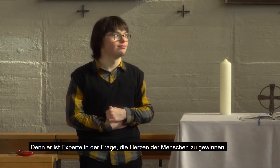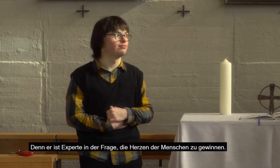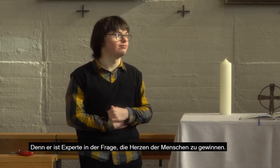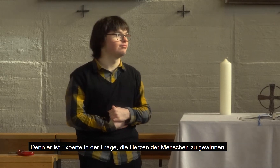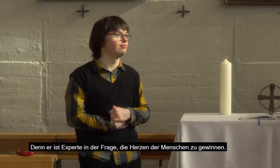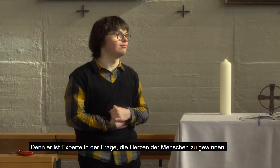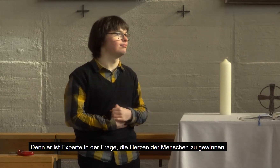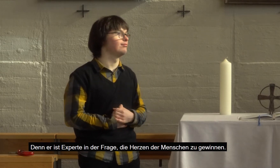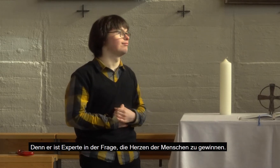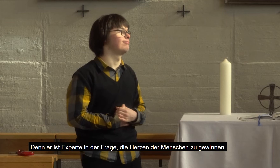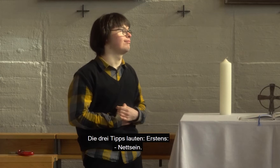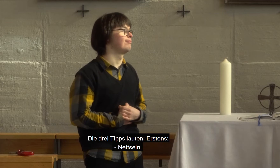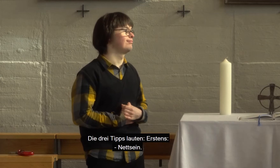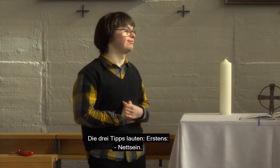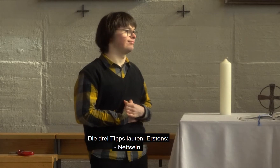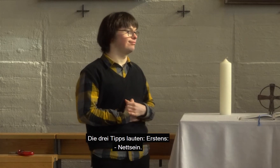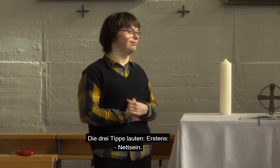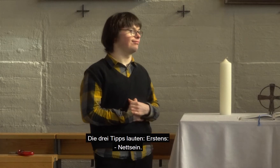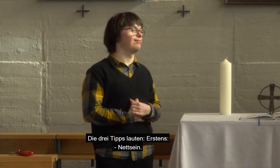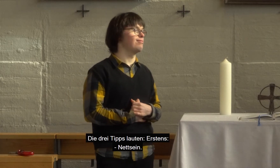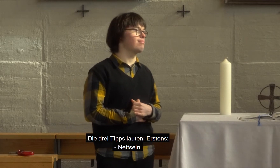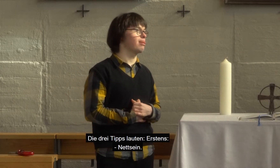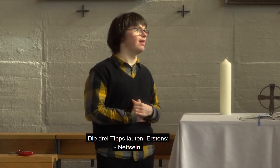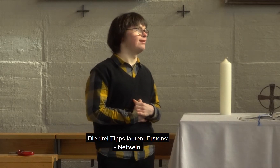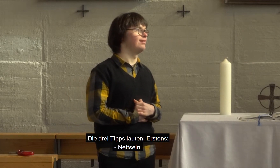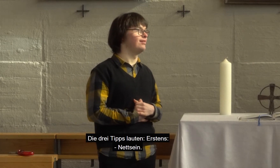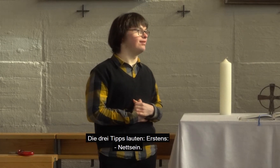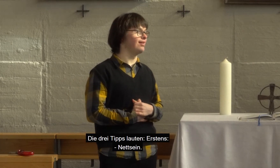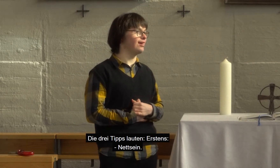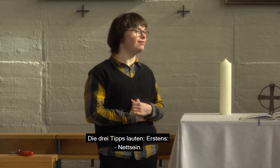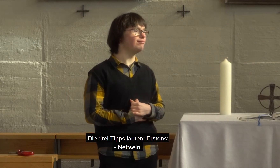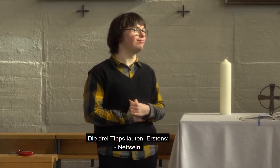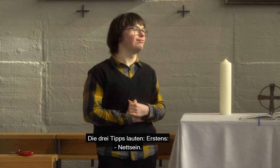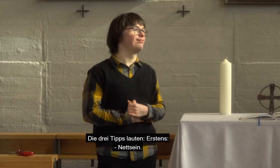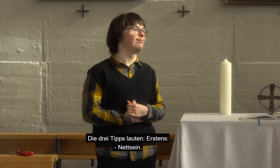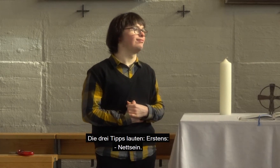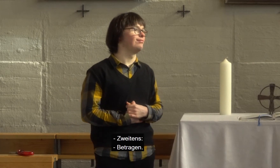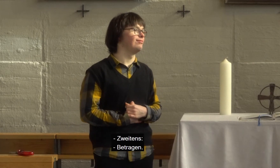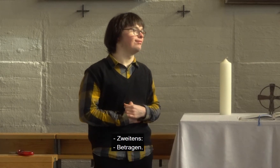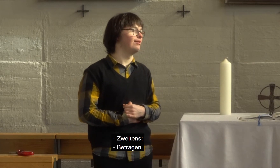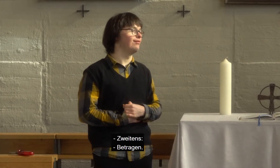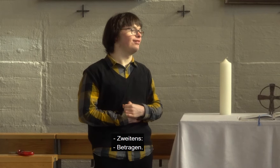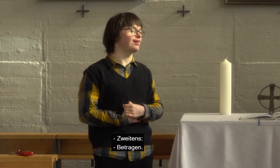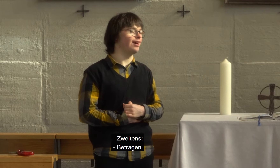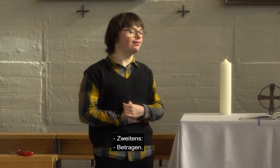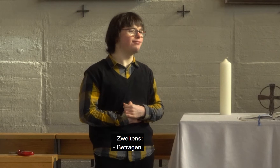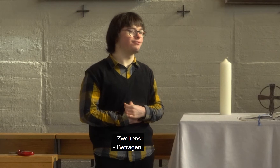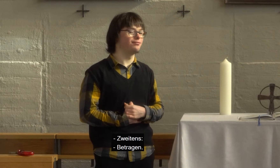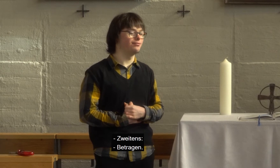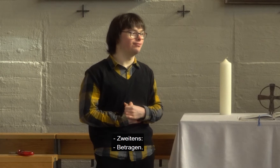gewinnen. Die drei Tipps lauten: erstens, nett sein, zweitens, vertragen